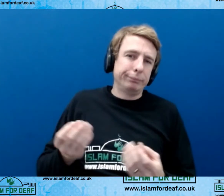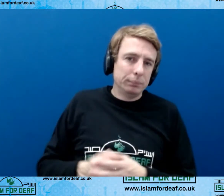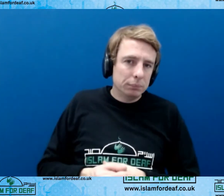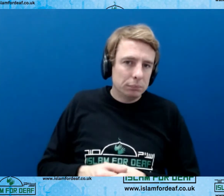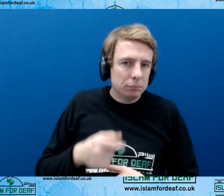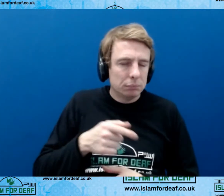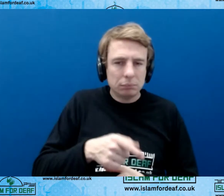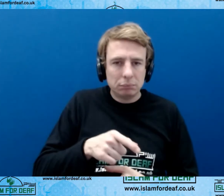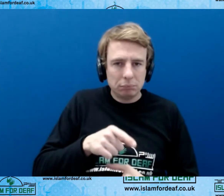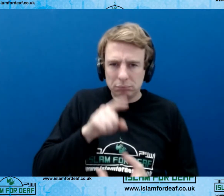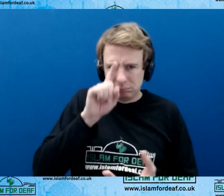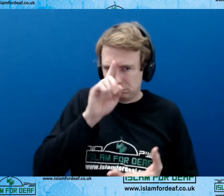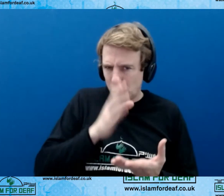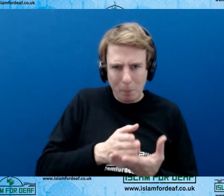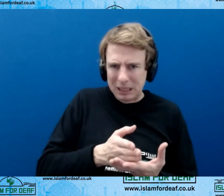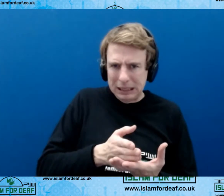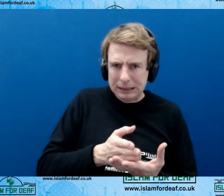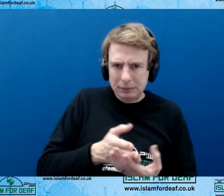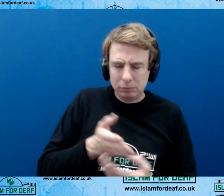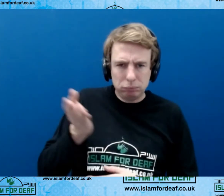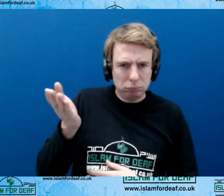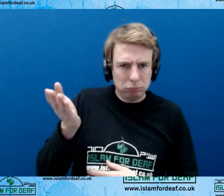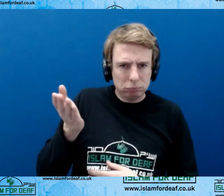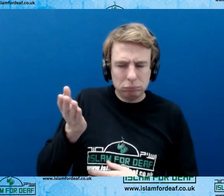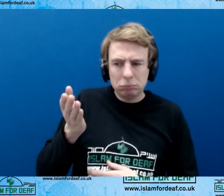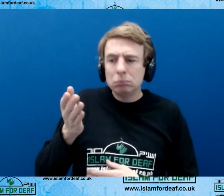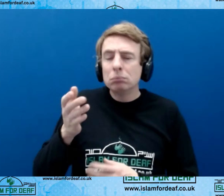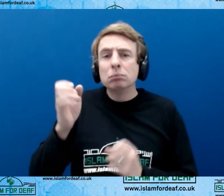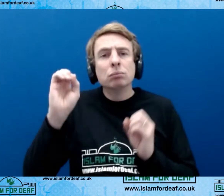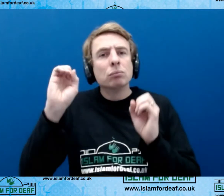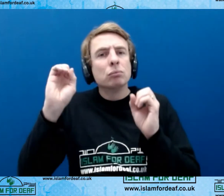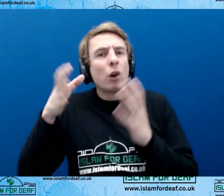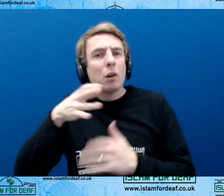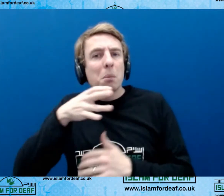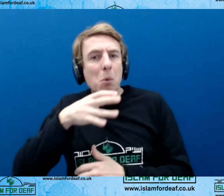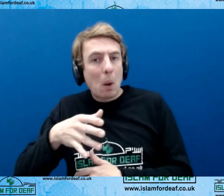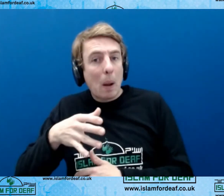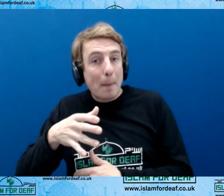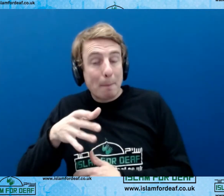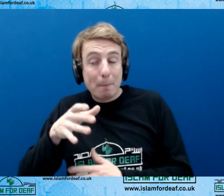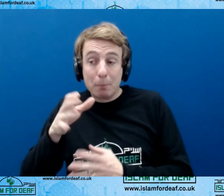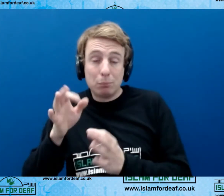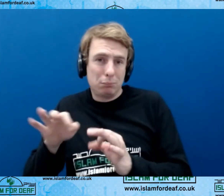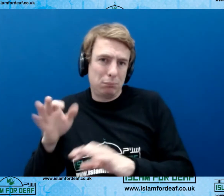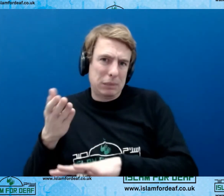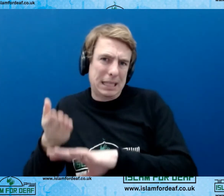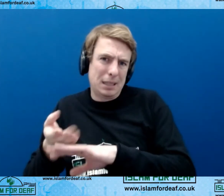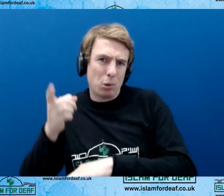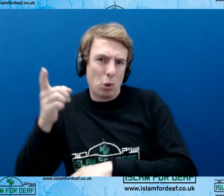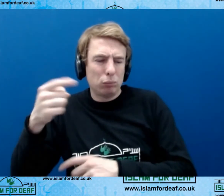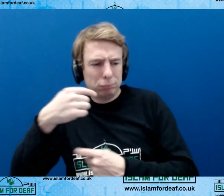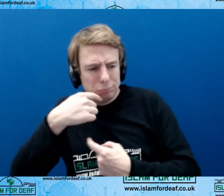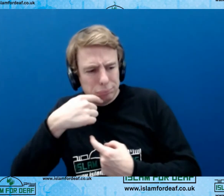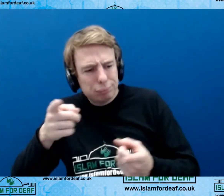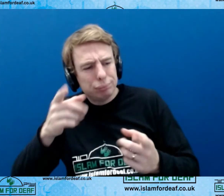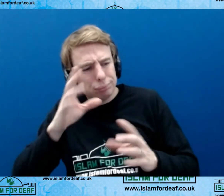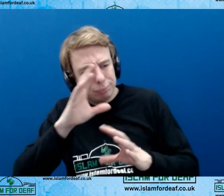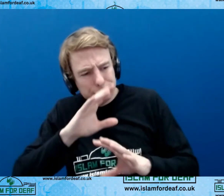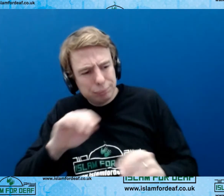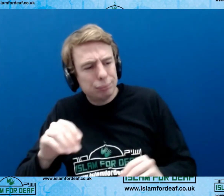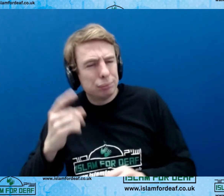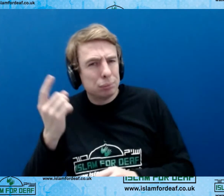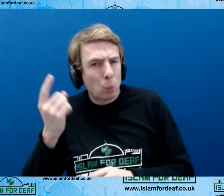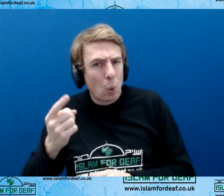the Prophet, peace and blessings be upon him. فعامله الله بما يستحق قائلا تعالى تبت يدا أبي لهب